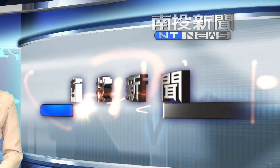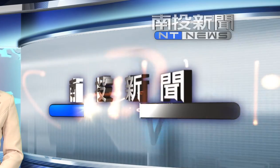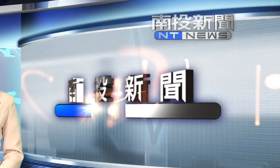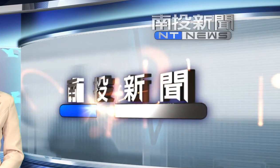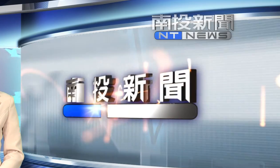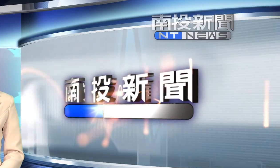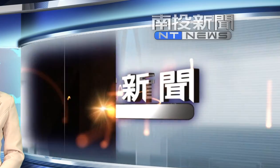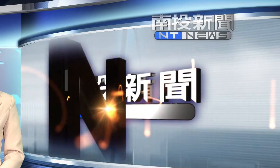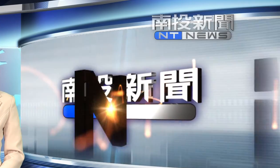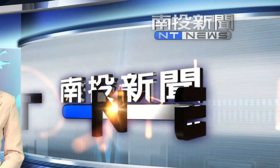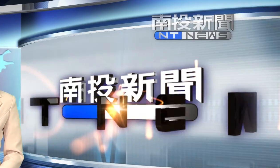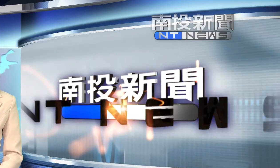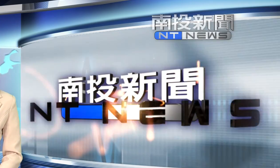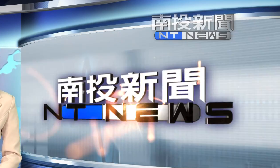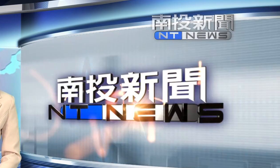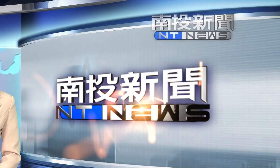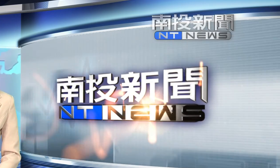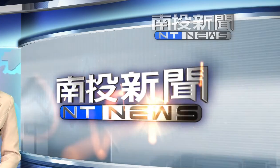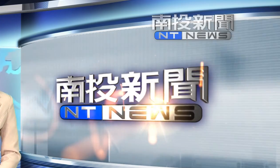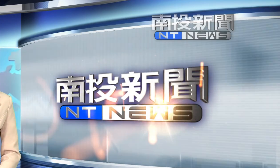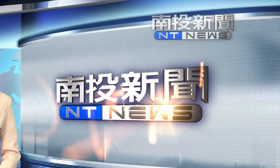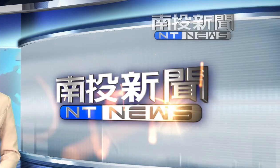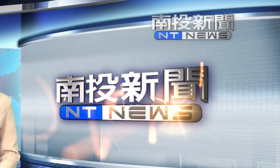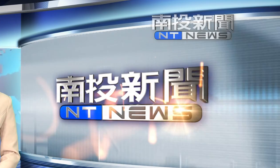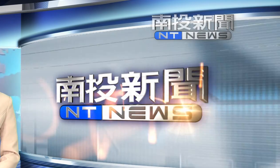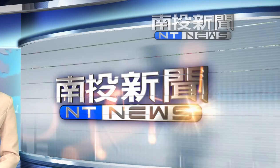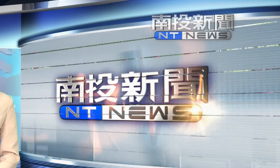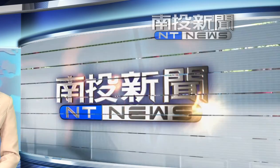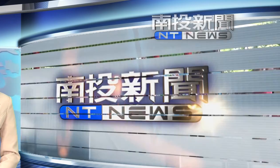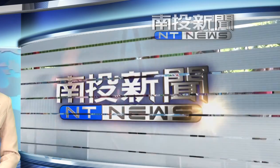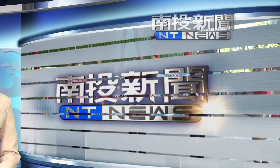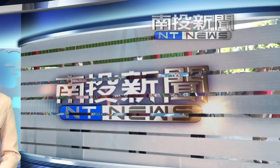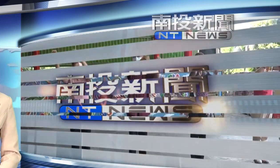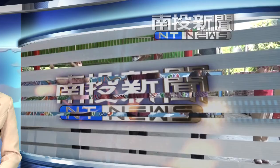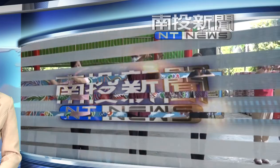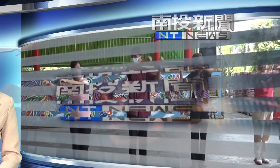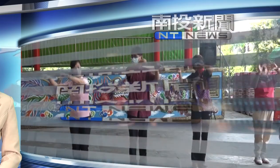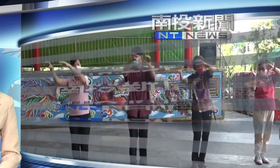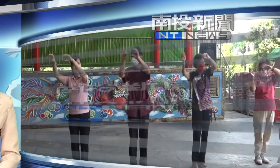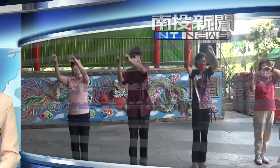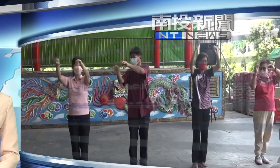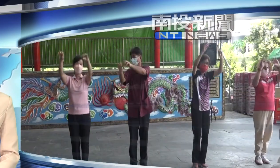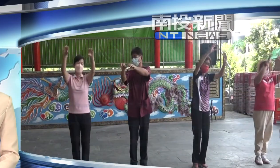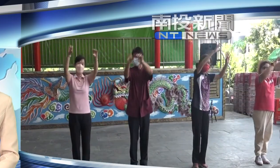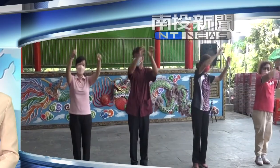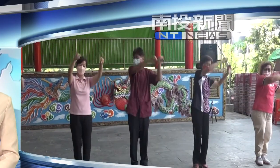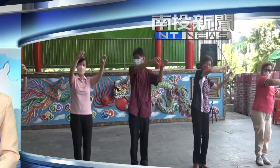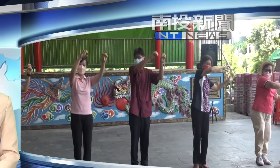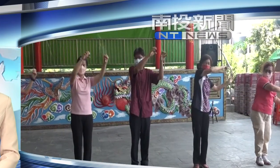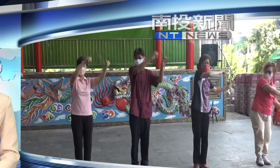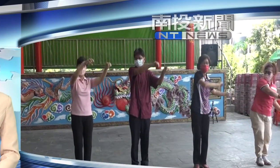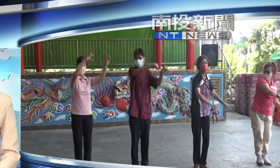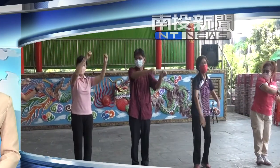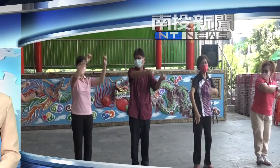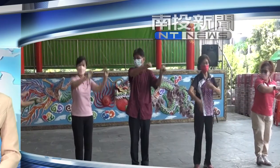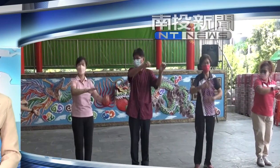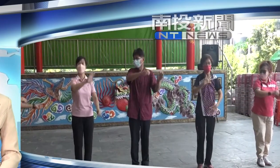由草屯镇卑南社区带头，含屯河平顶北投中原社区作为推动的福利社区化小基金计